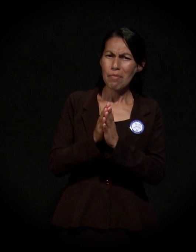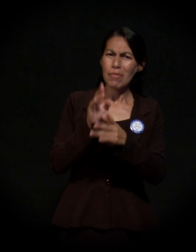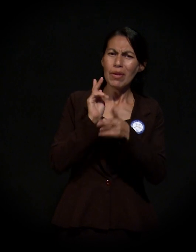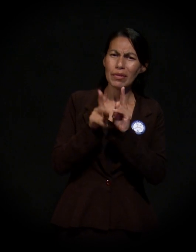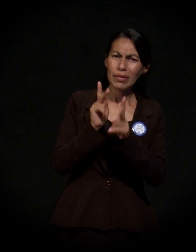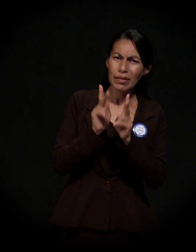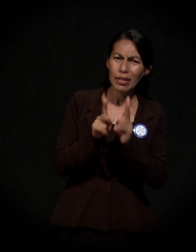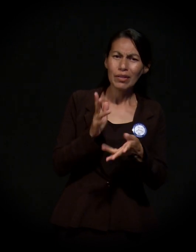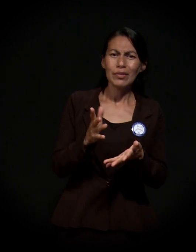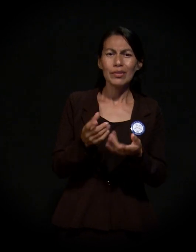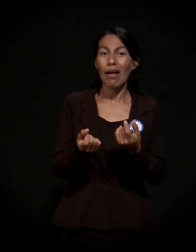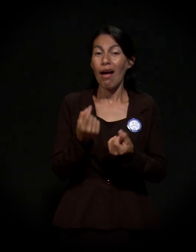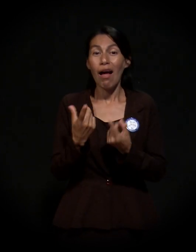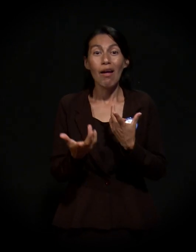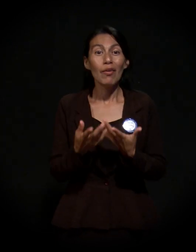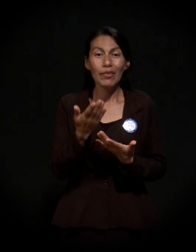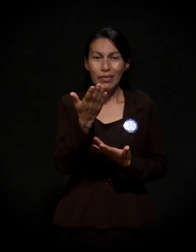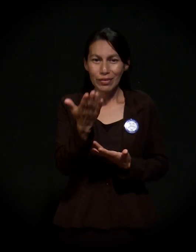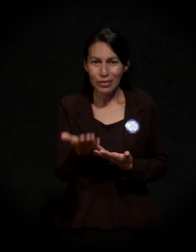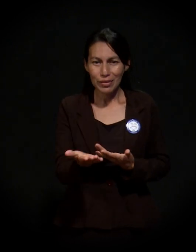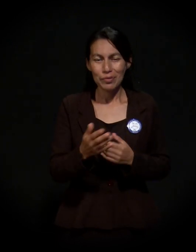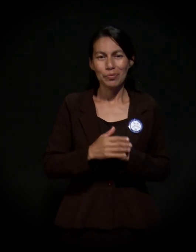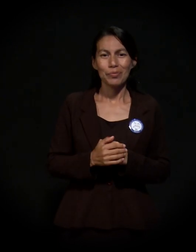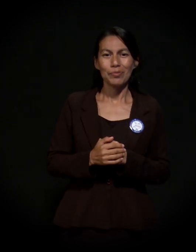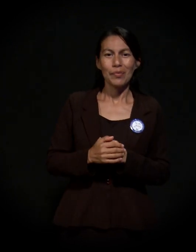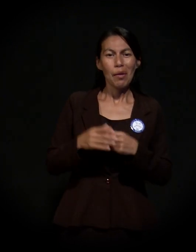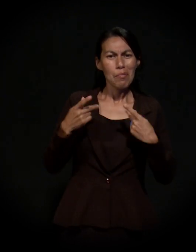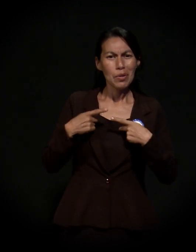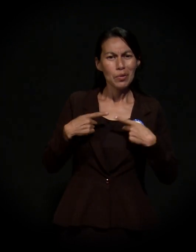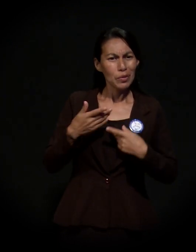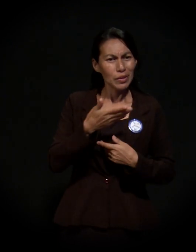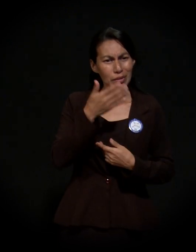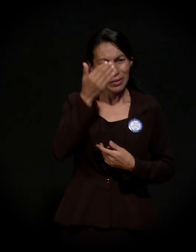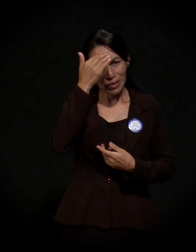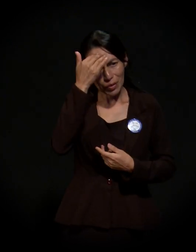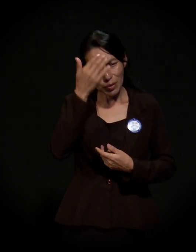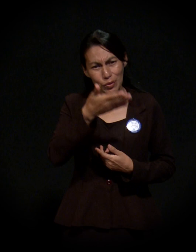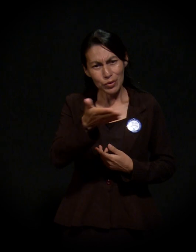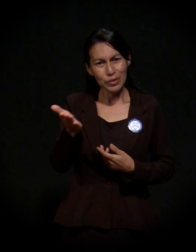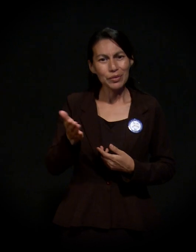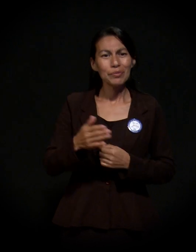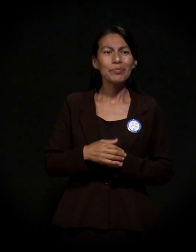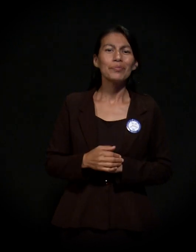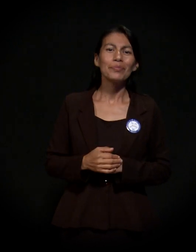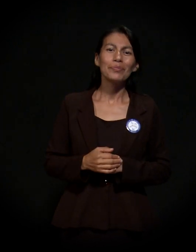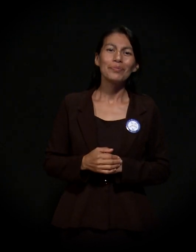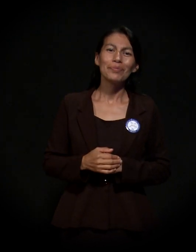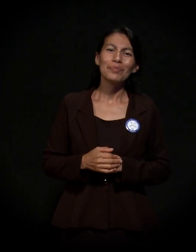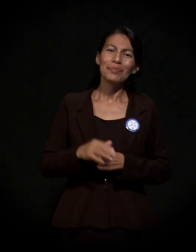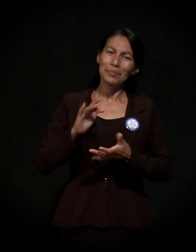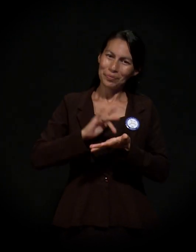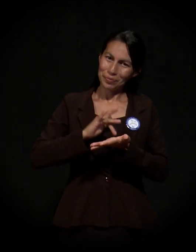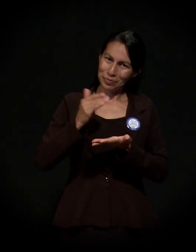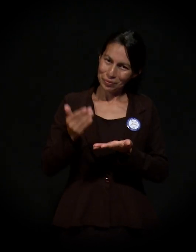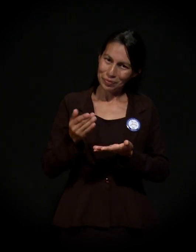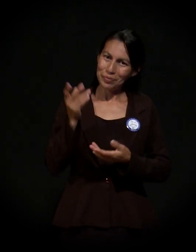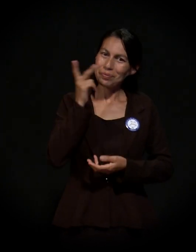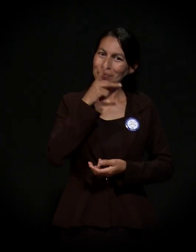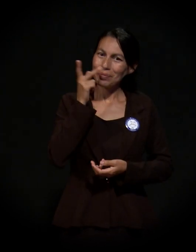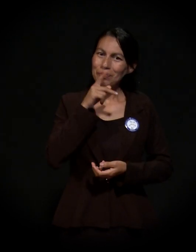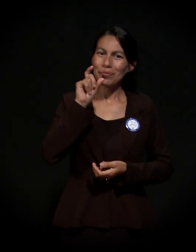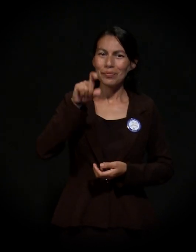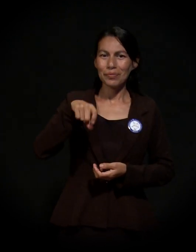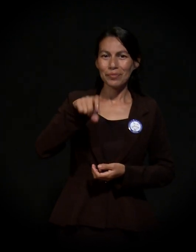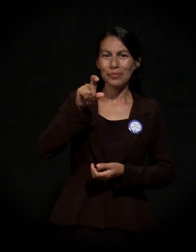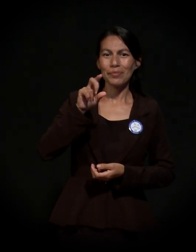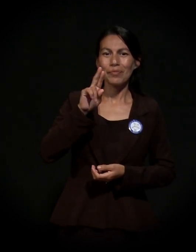nuestro querido auditorio pueda familiarizarse contigo. Muchas gracias, Pastor Quillono, por